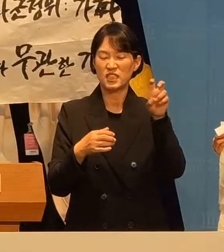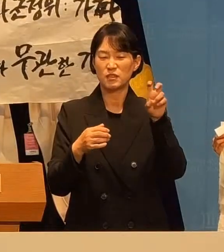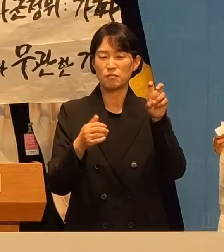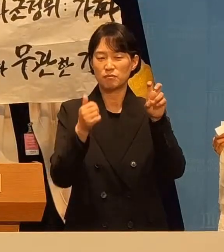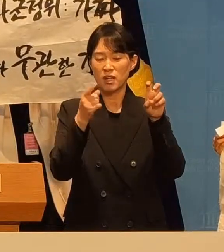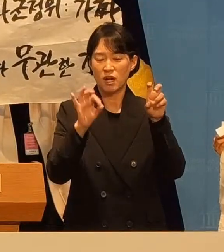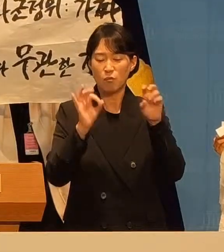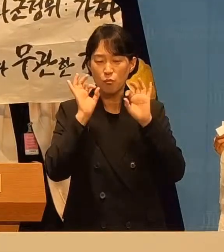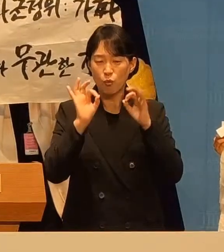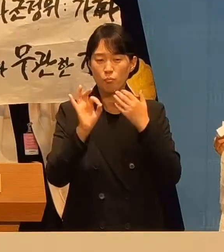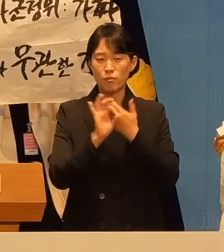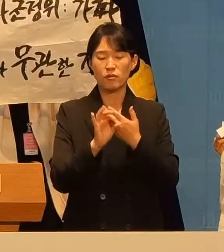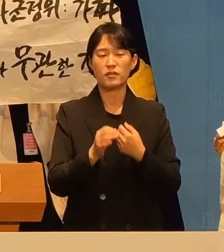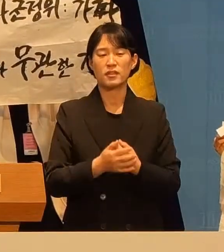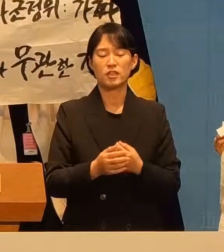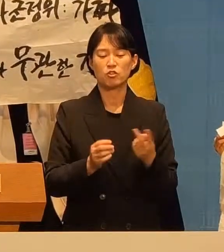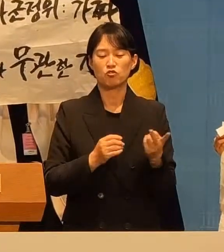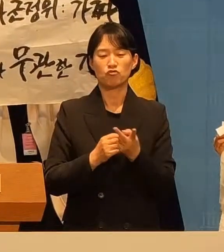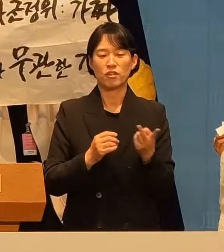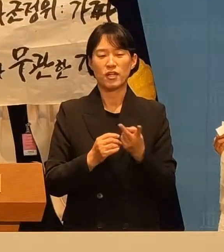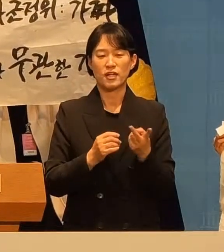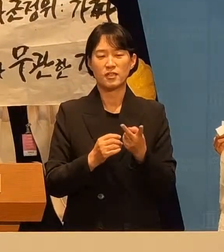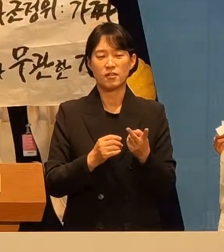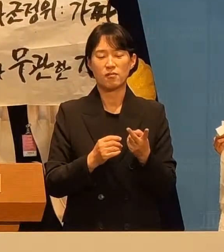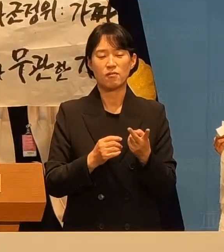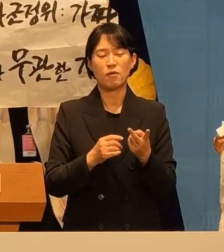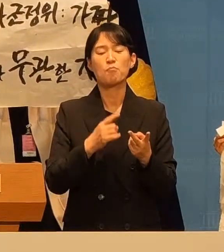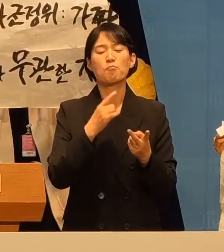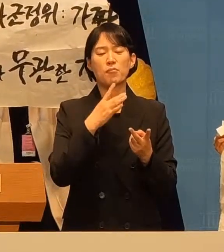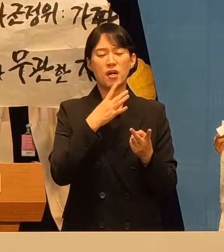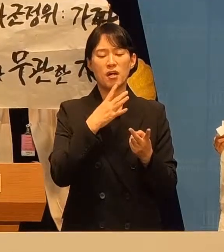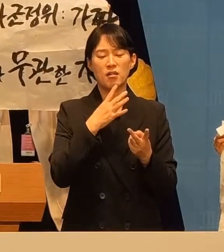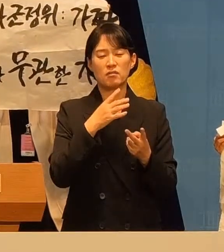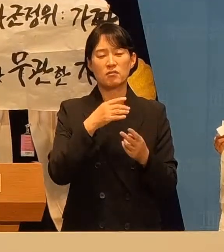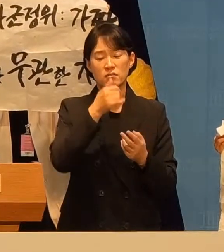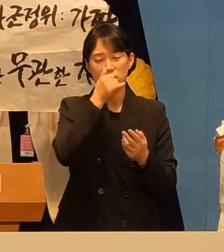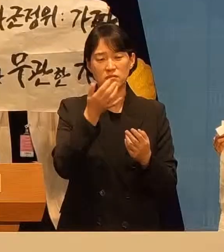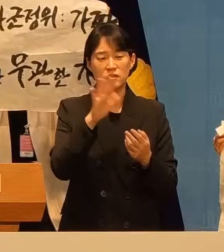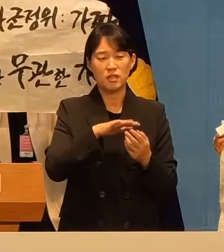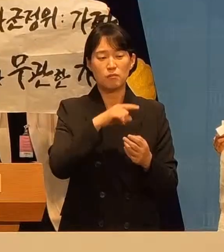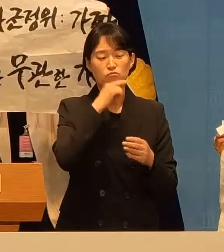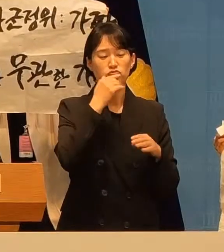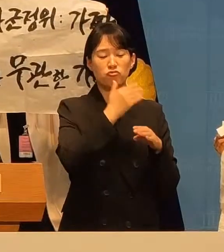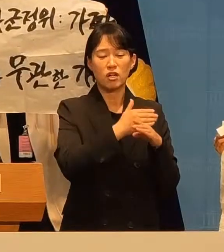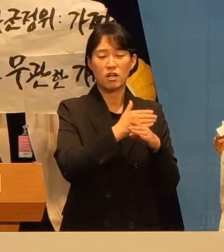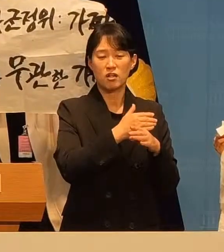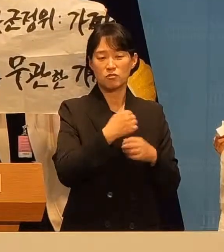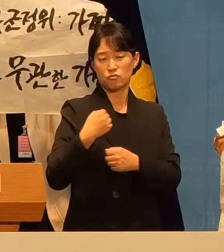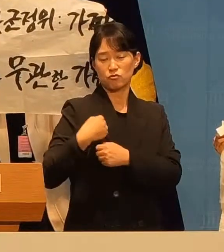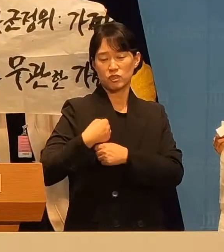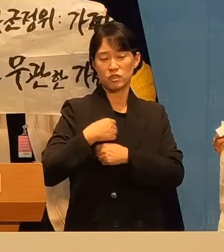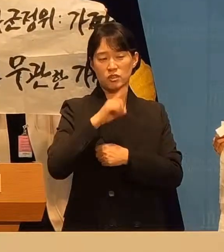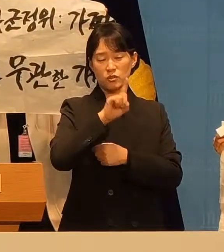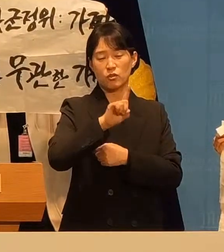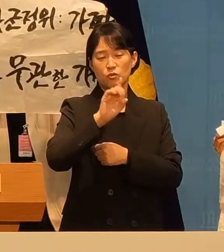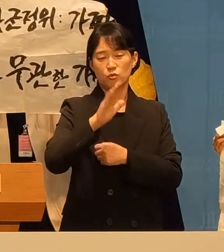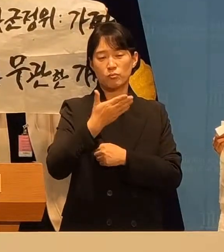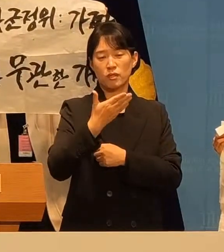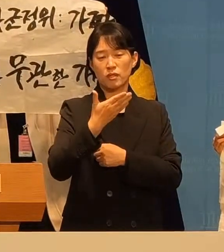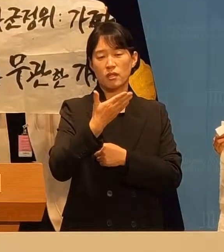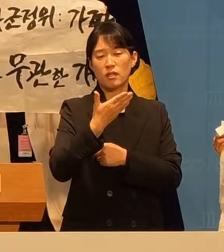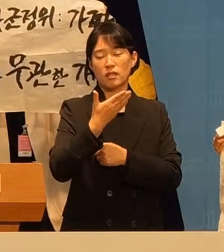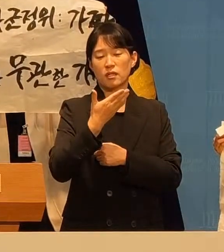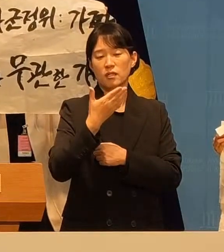오직 쌍방에 의해서만 구성되도록 규정했다. 그런데 인민군이 1994년 군정위에서